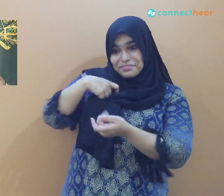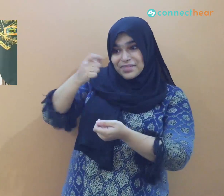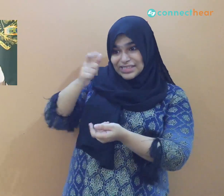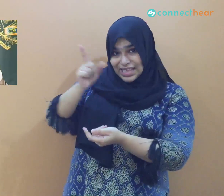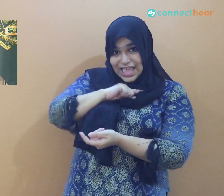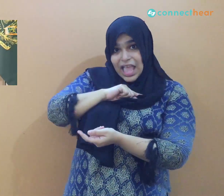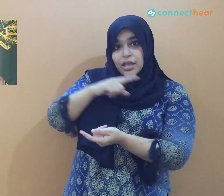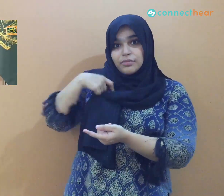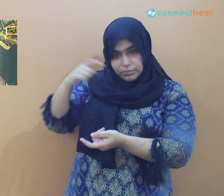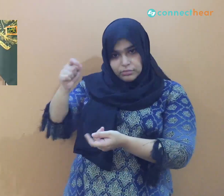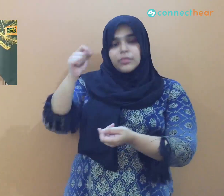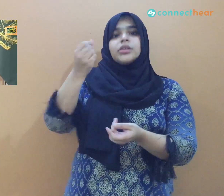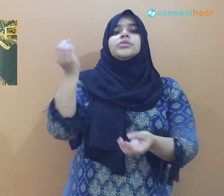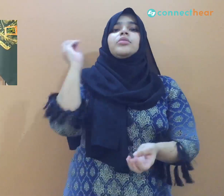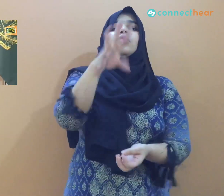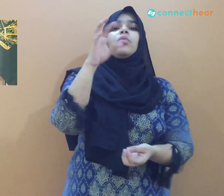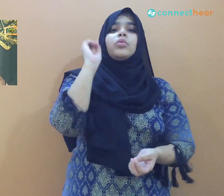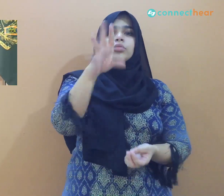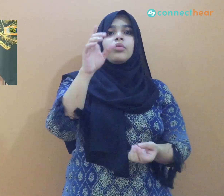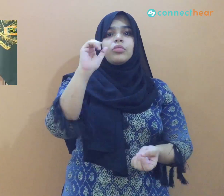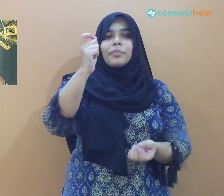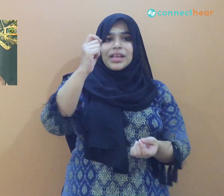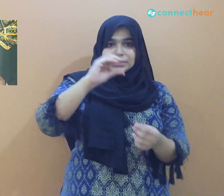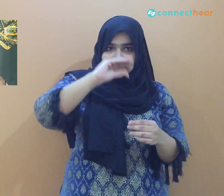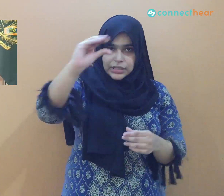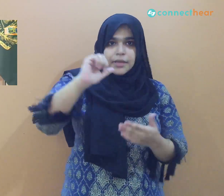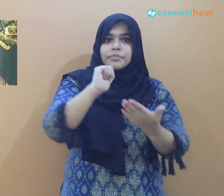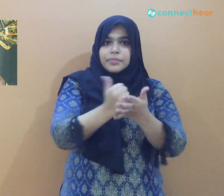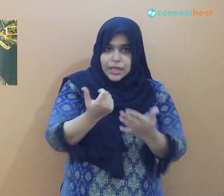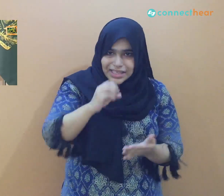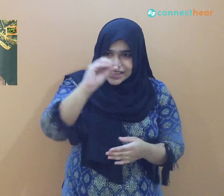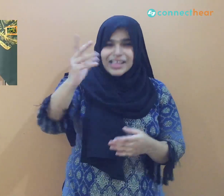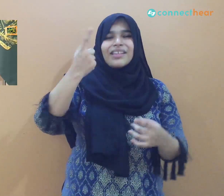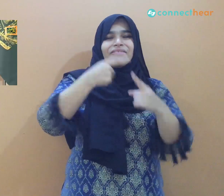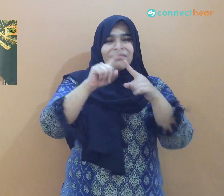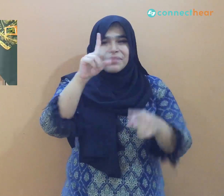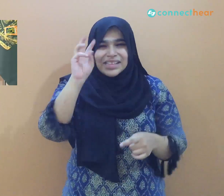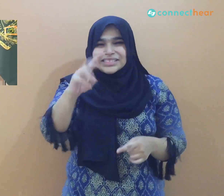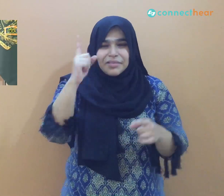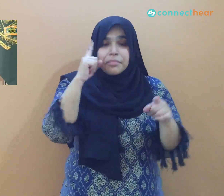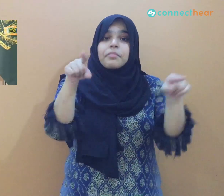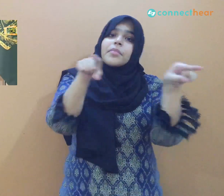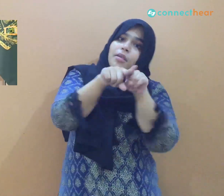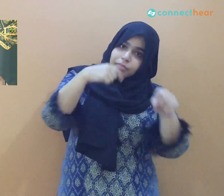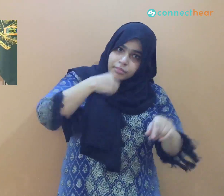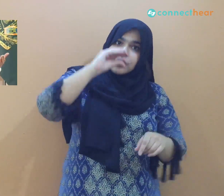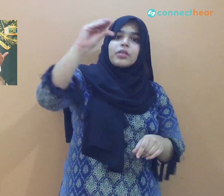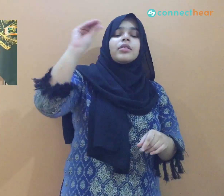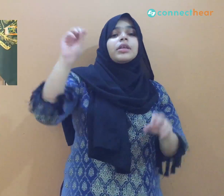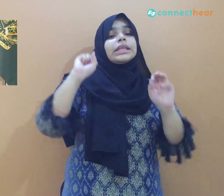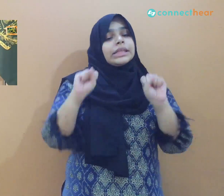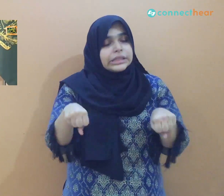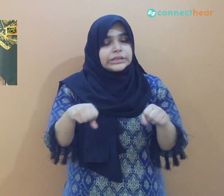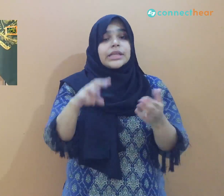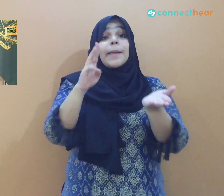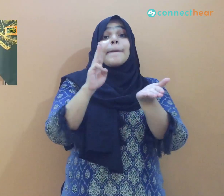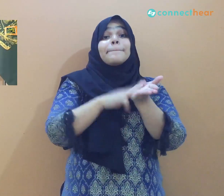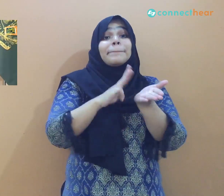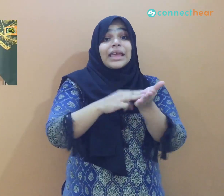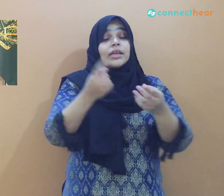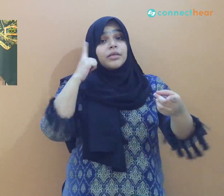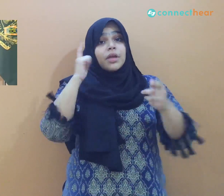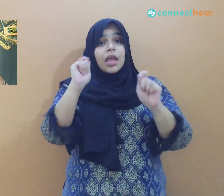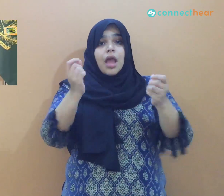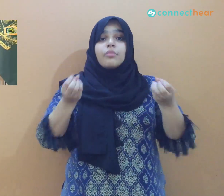سے کیش ٹرانسفر کر رہا ہوں، جس طرح کے احساس پروگرام کے ذریعے کیے جا رہے ہیں. تو میری پیر سے جو ہماری اب تک آ چکے